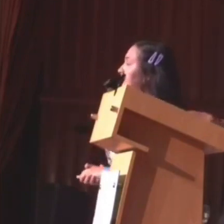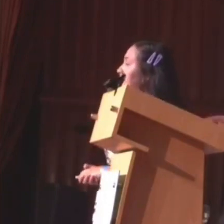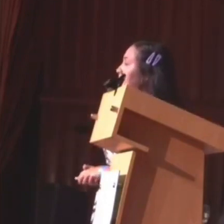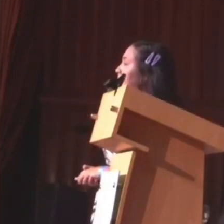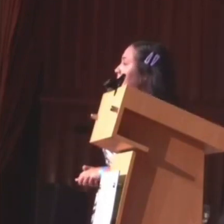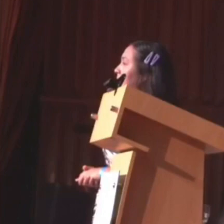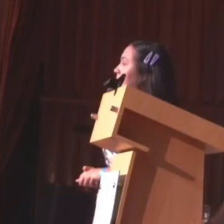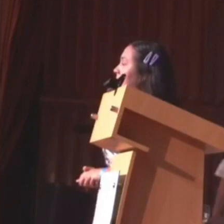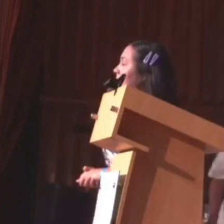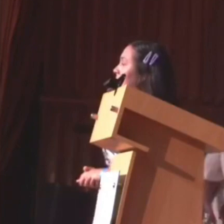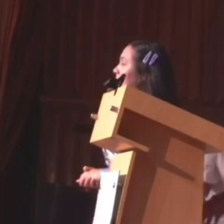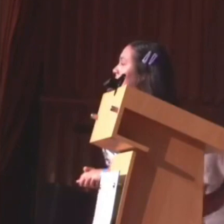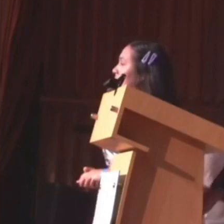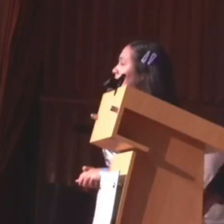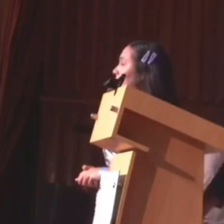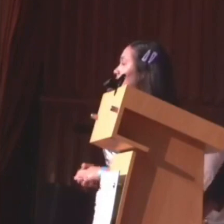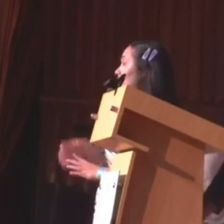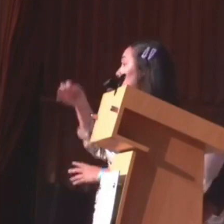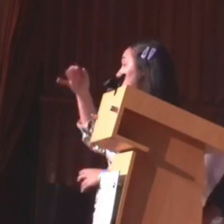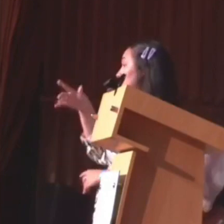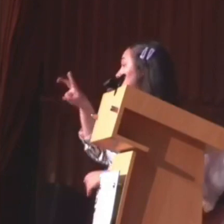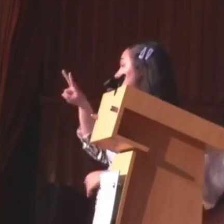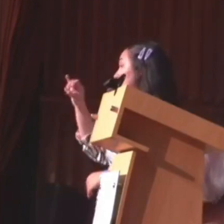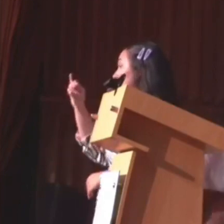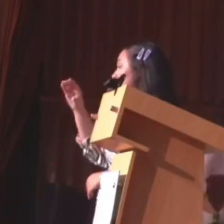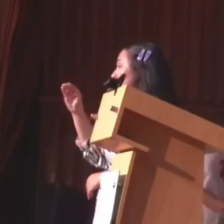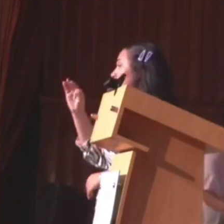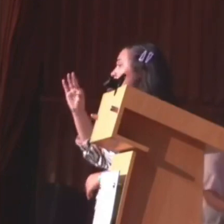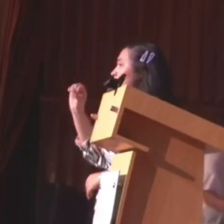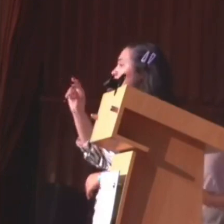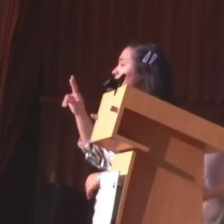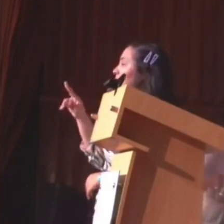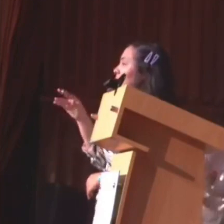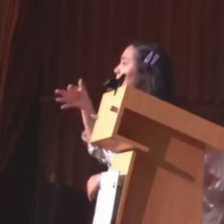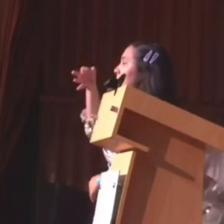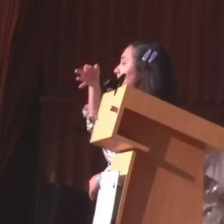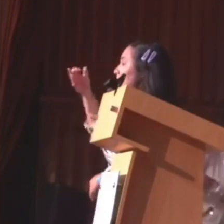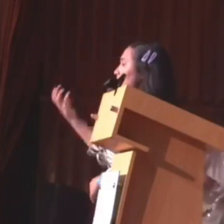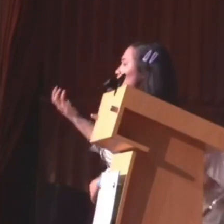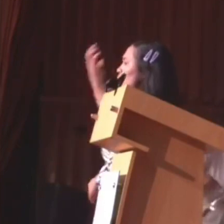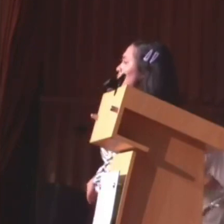El hermano Víctor predicó un mensaje, año 2003,